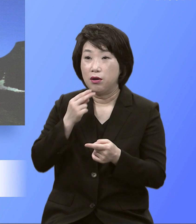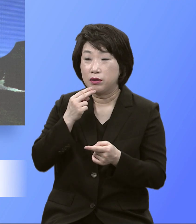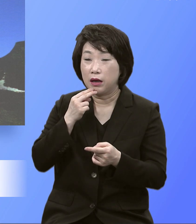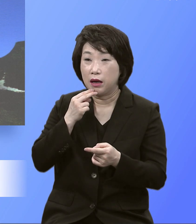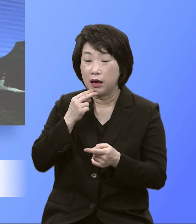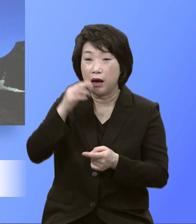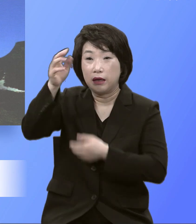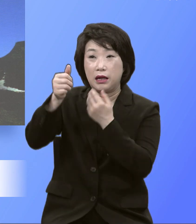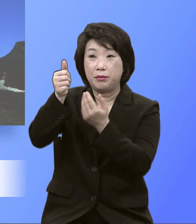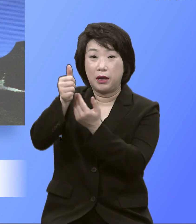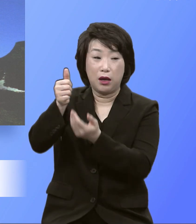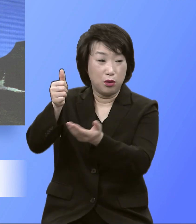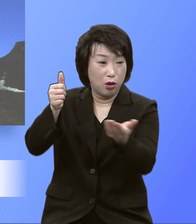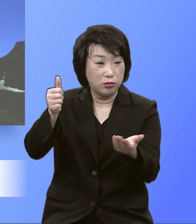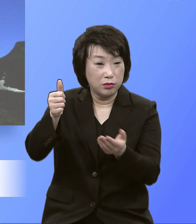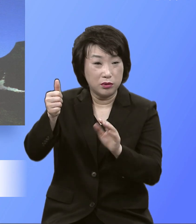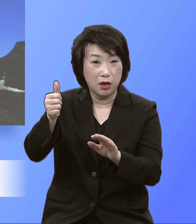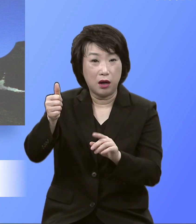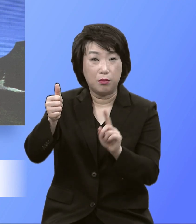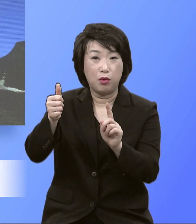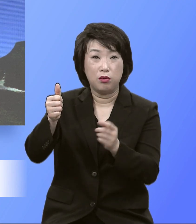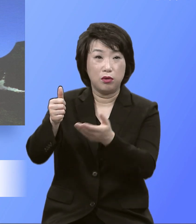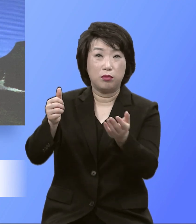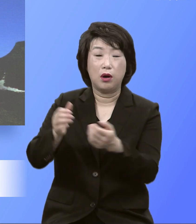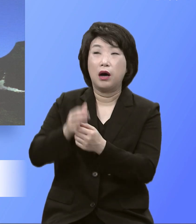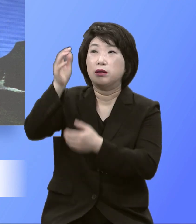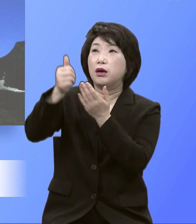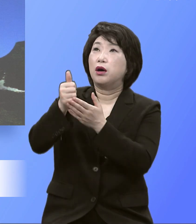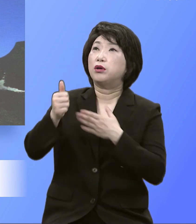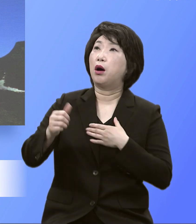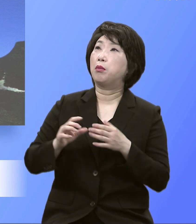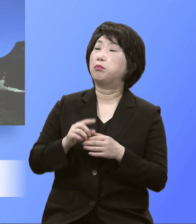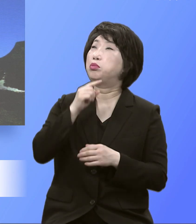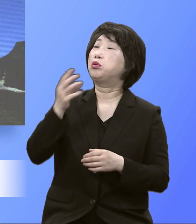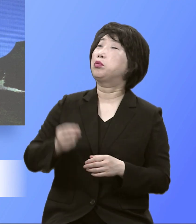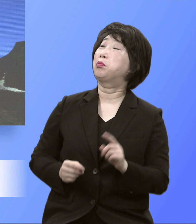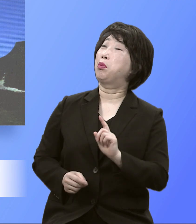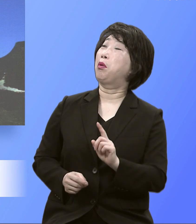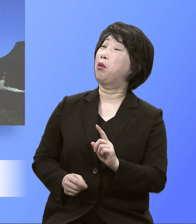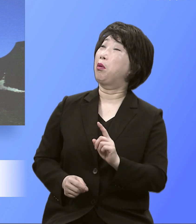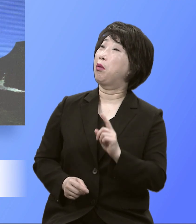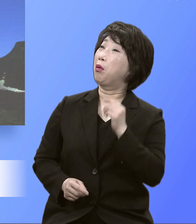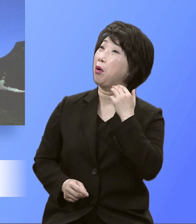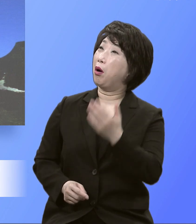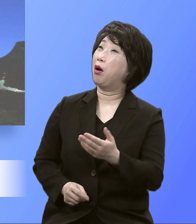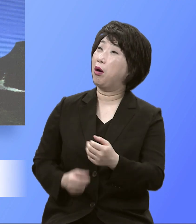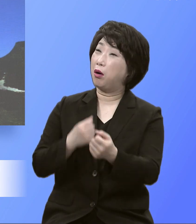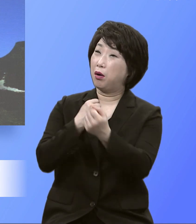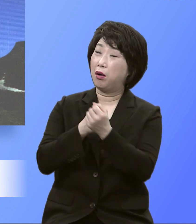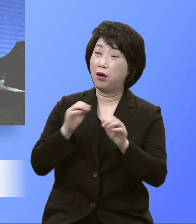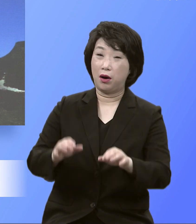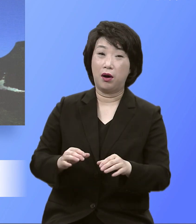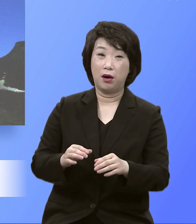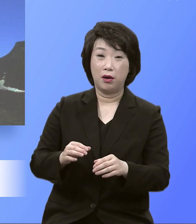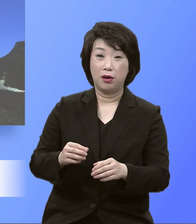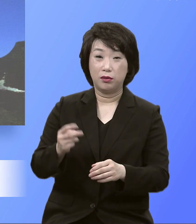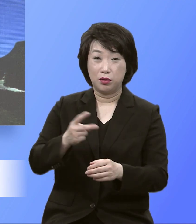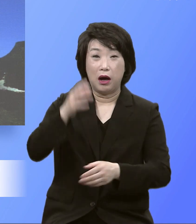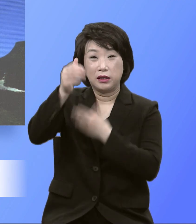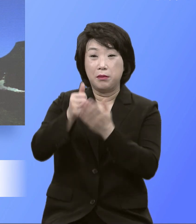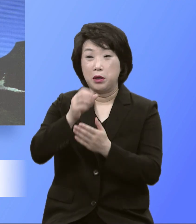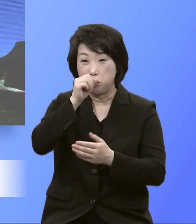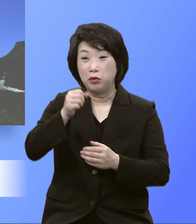앞에 아주 그냥 하나님과 나와 무슨 빚입니까? 그리고 하나님은 좋으신 하나님,